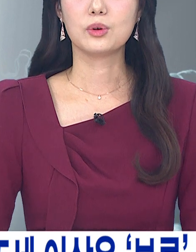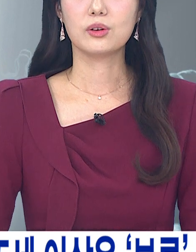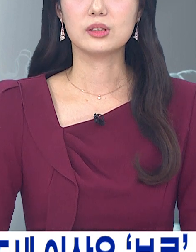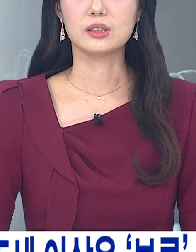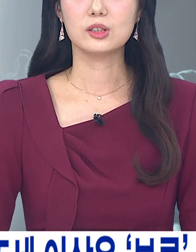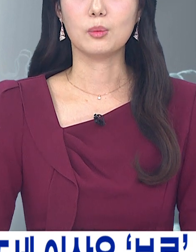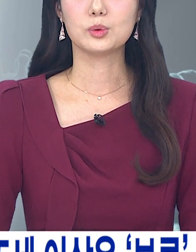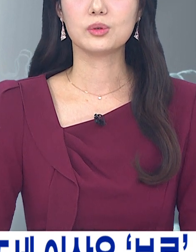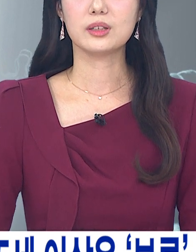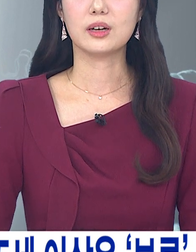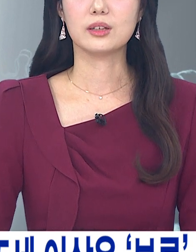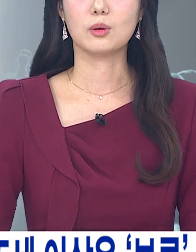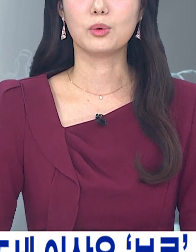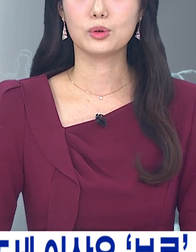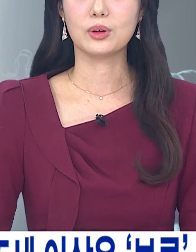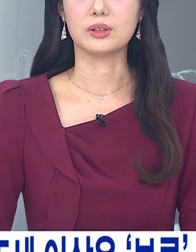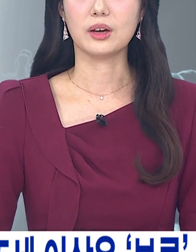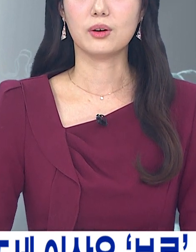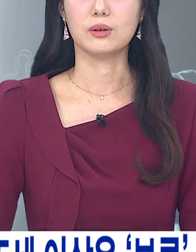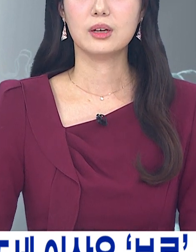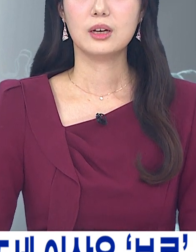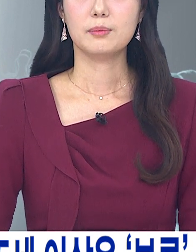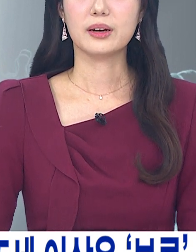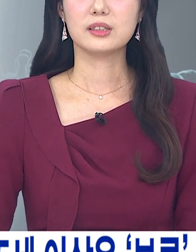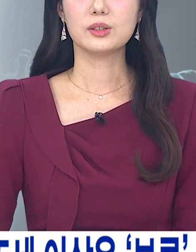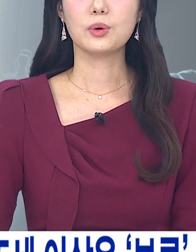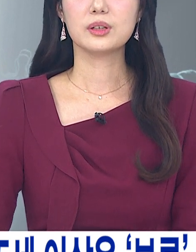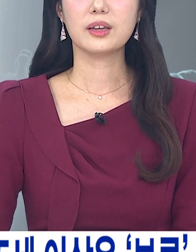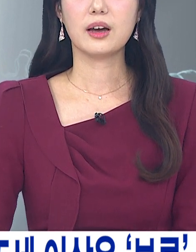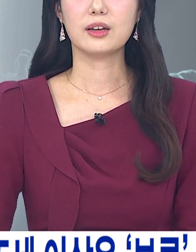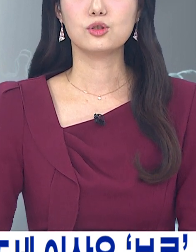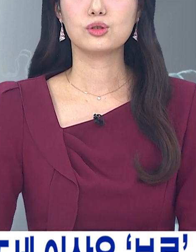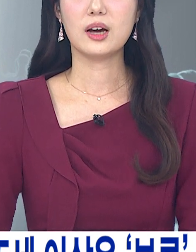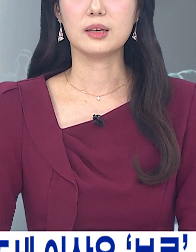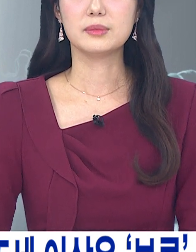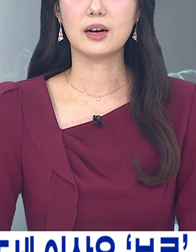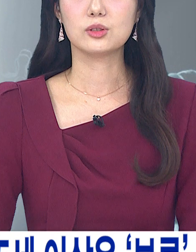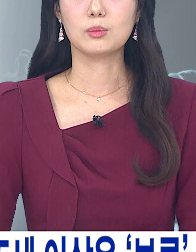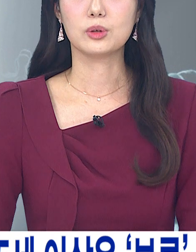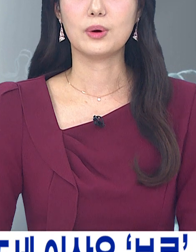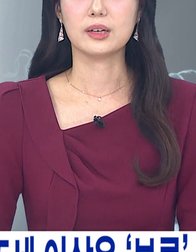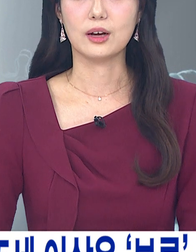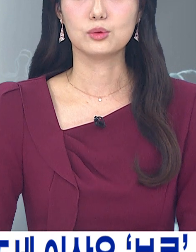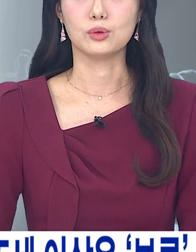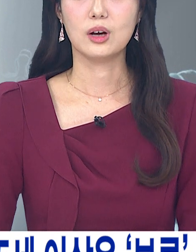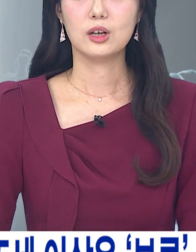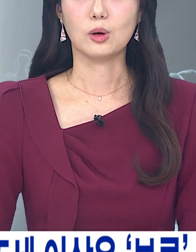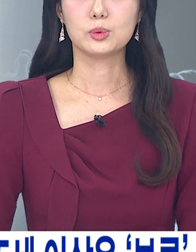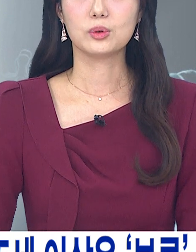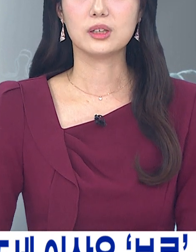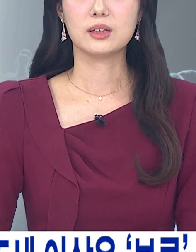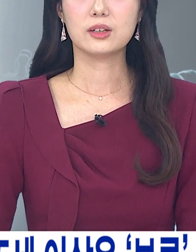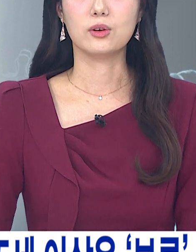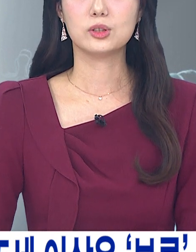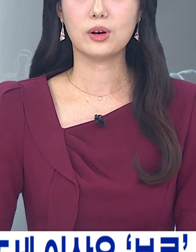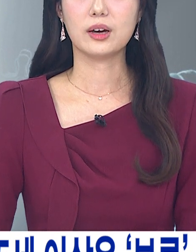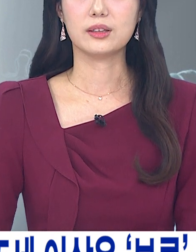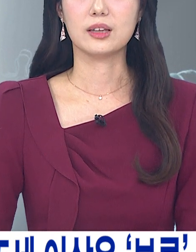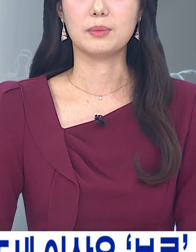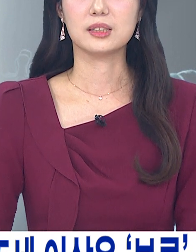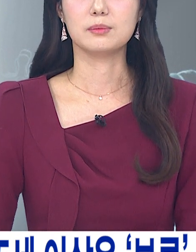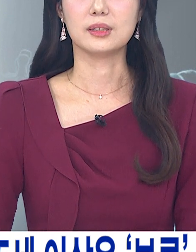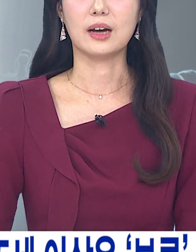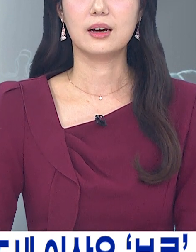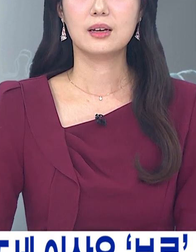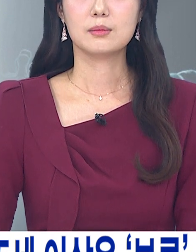이상 고령층은 접종 대상에서 보류됐는데요. 백신 효능에 대한 추가 임상 정보를 확인한 후 접종 시기를